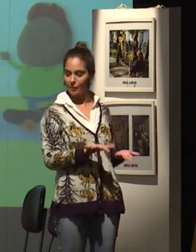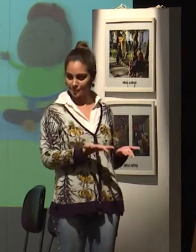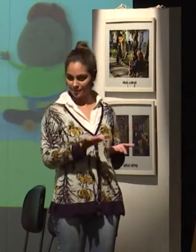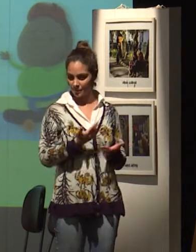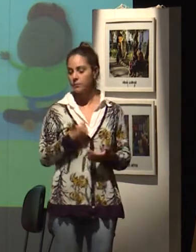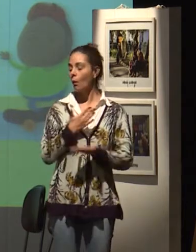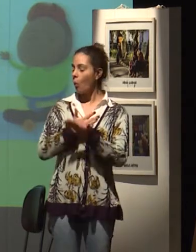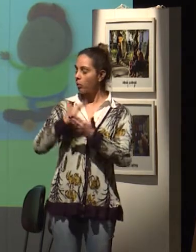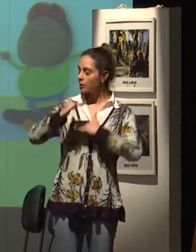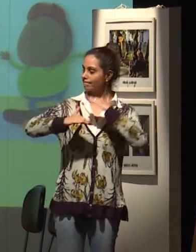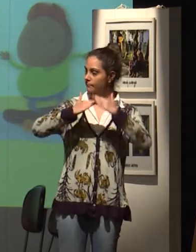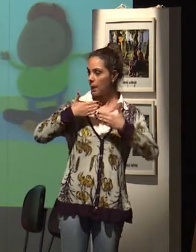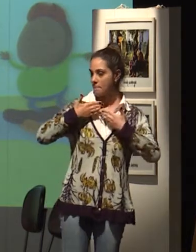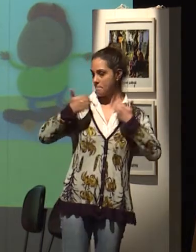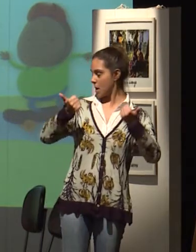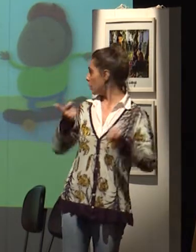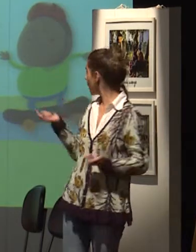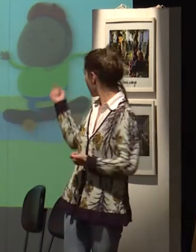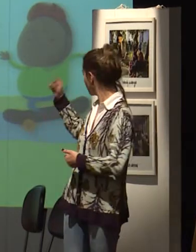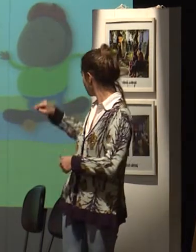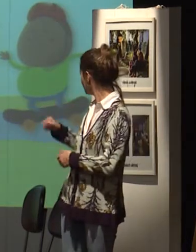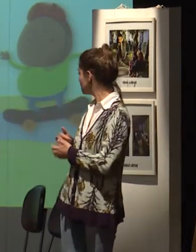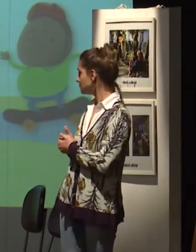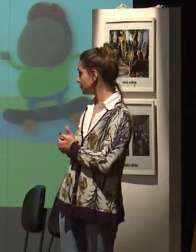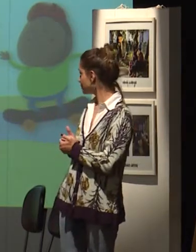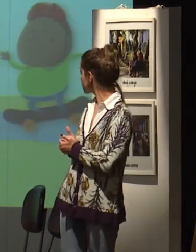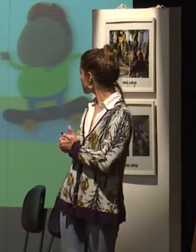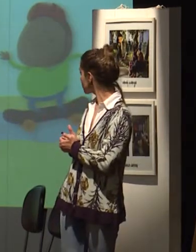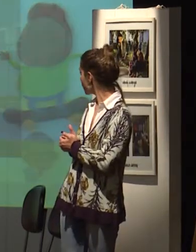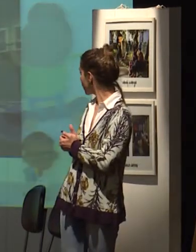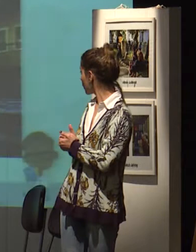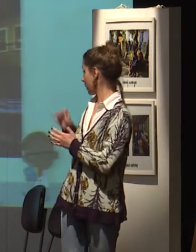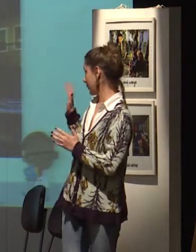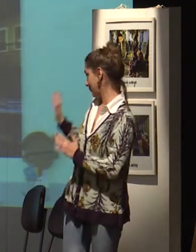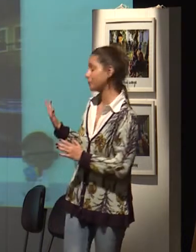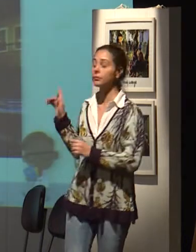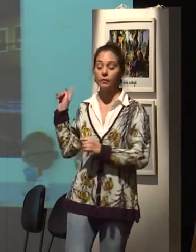de interesse deles. E aí foi quando eu comecei a desenvolver e a melhorar o meu ensino.